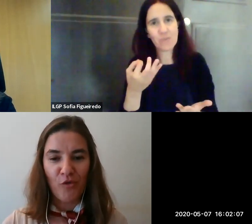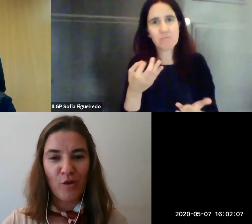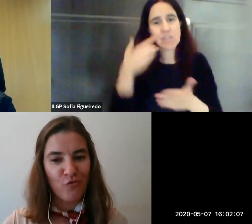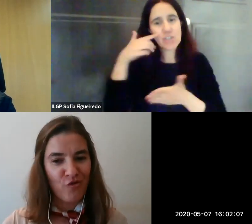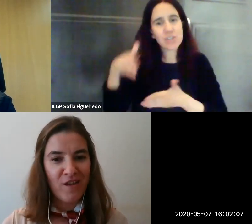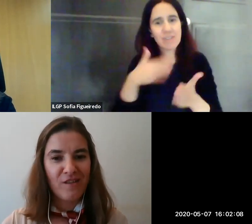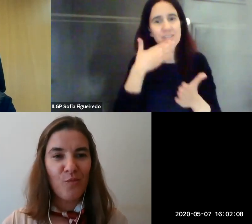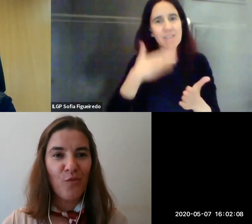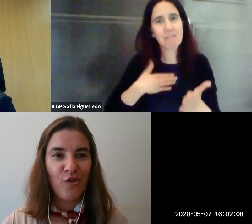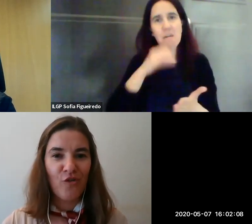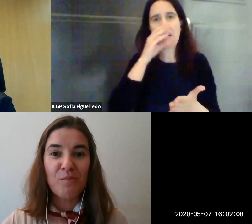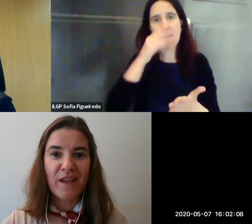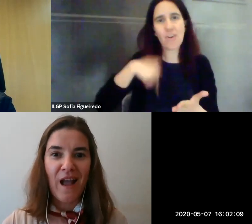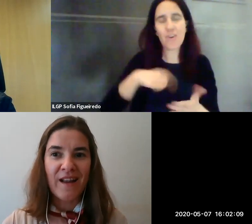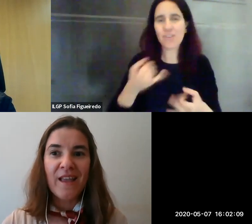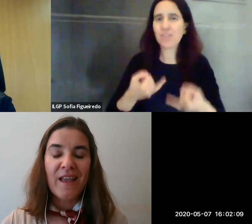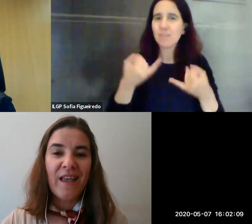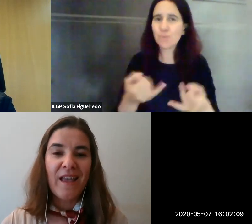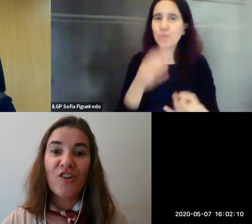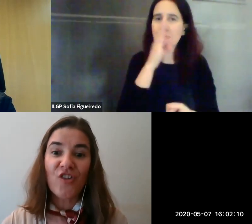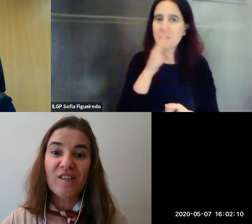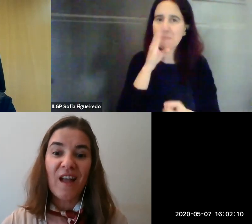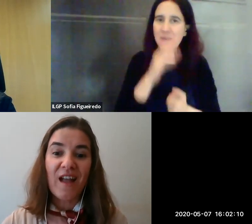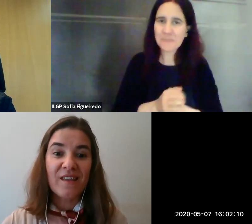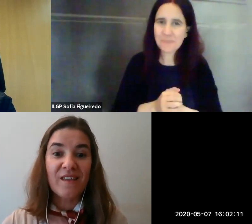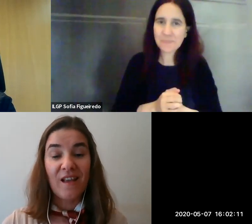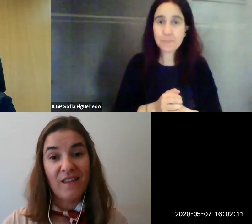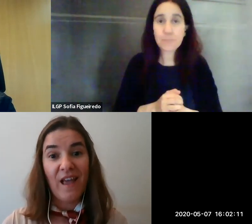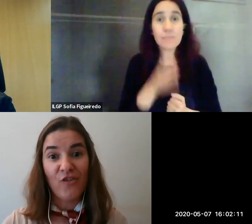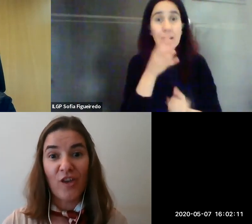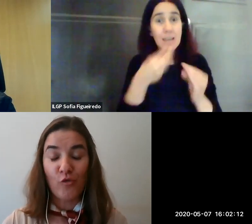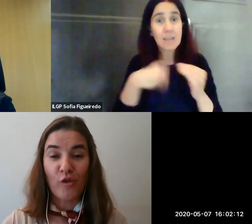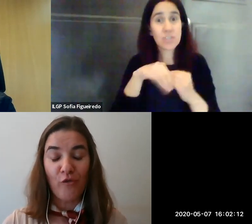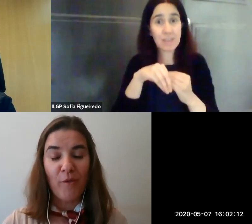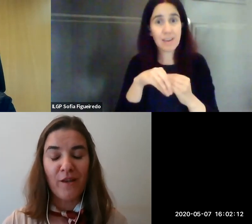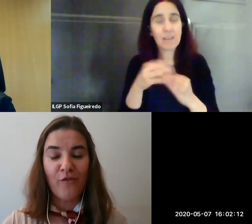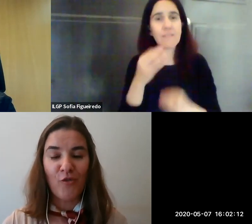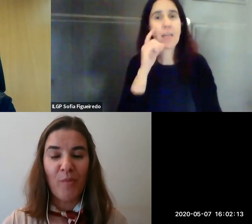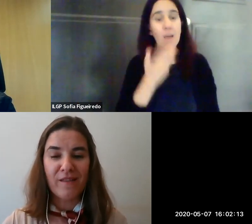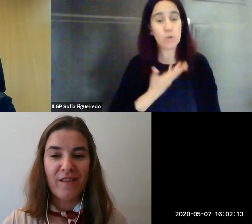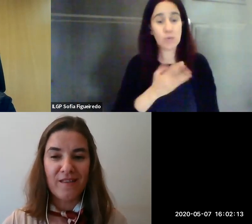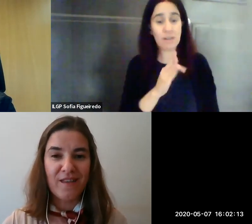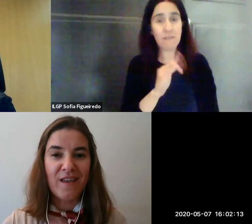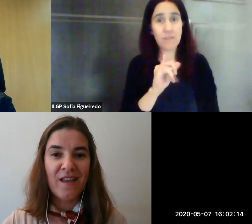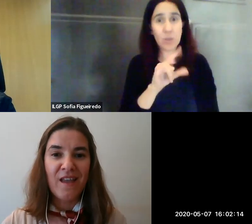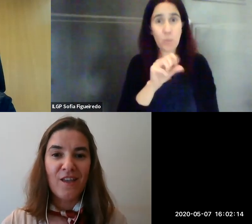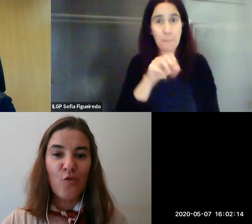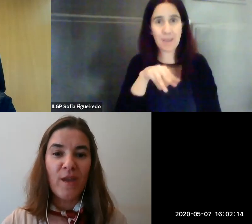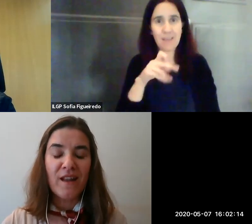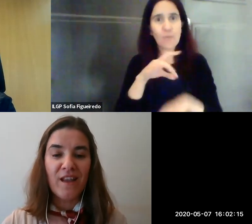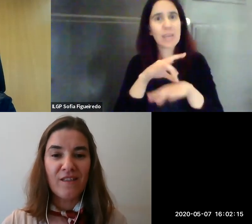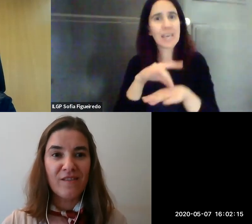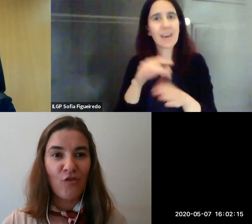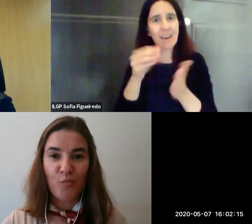para podermos depois aplicar. Acrescentar que, aliás, a doutora Filomena fez parte desse guia, que